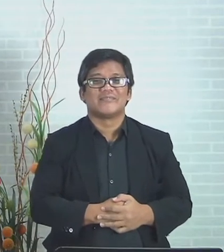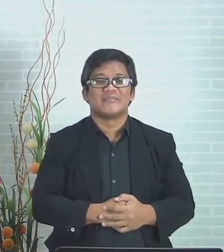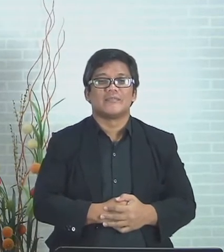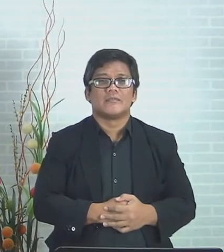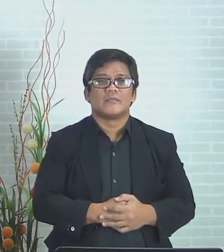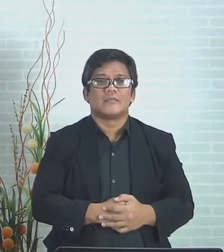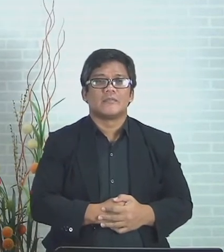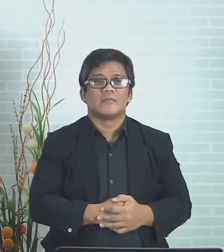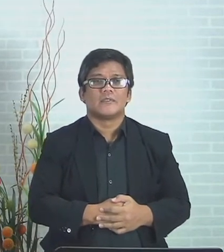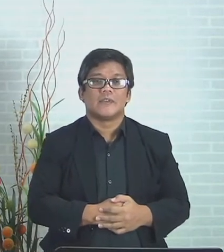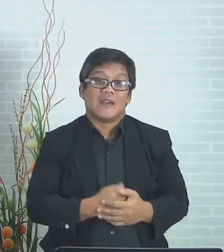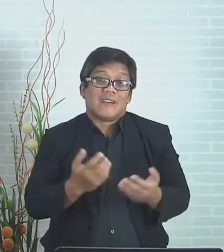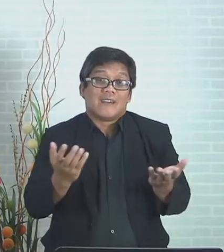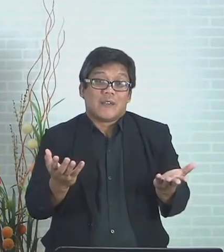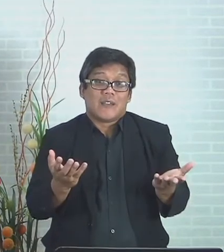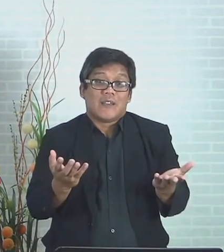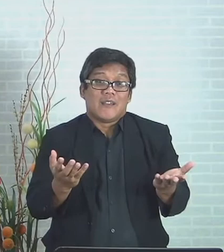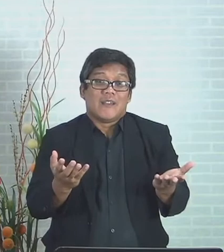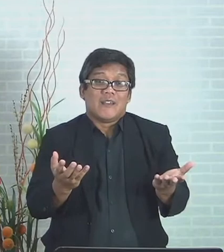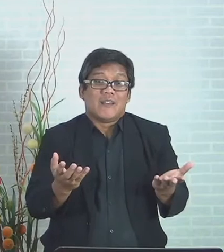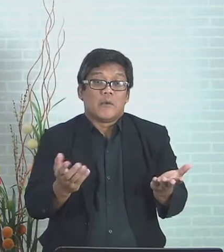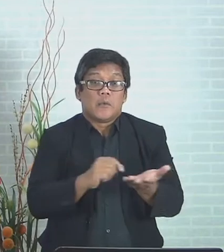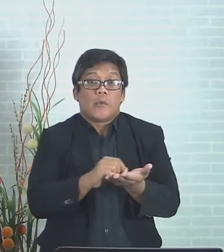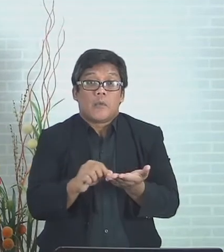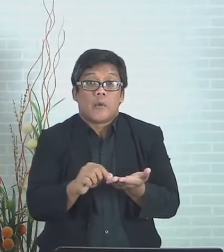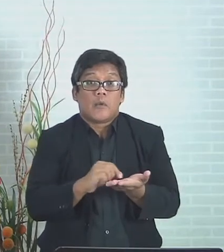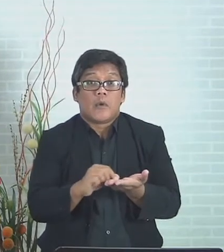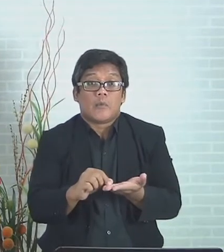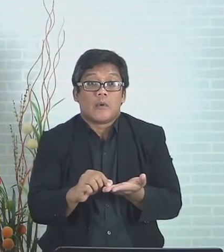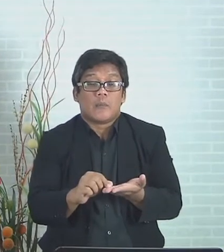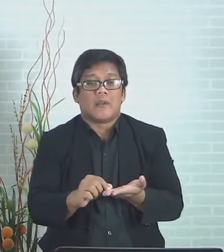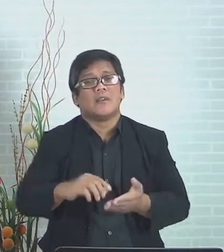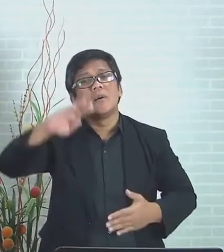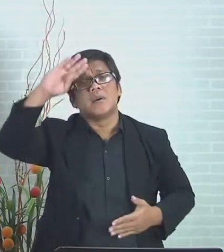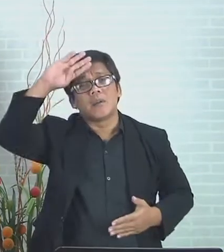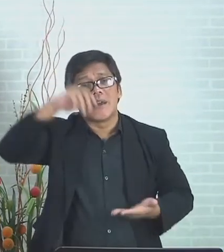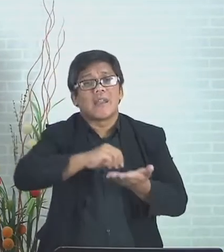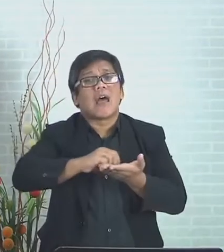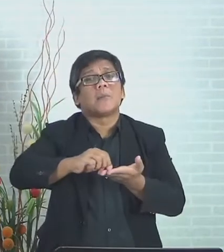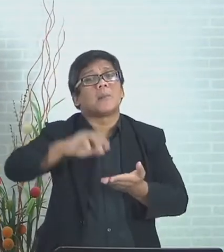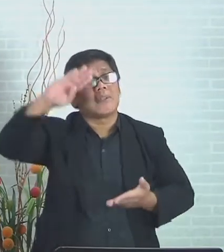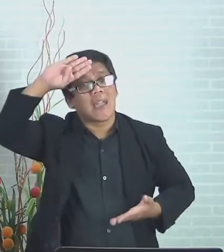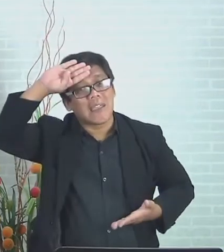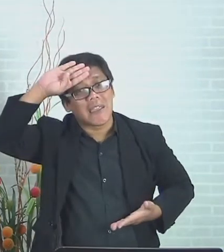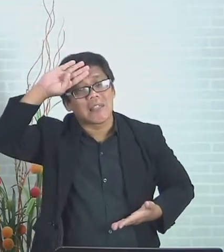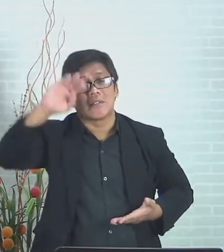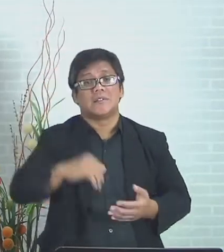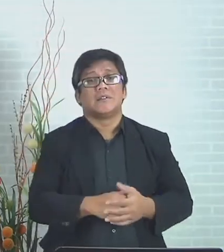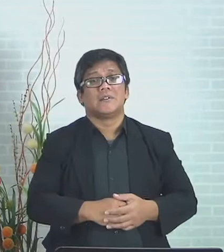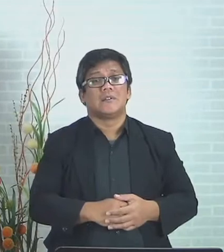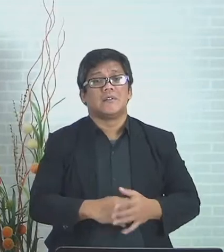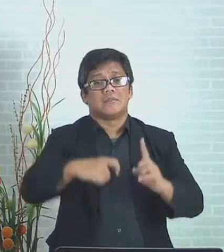Hai apa saja nama-nama itu mungkin kita kita katakan bahwa ia penyakit macam-macam kan nama penyakit ya